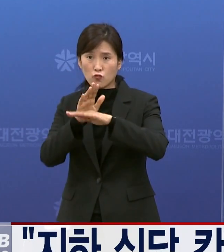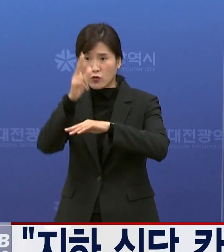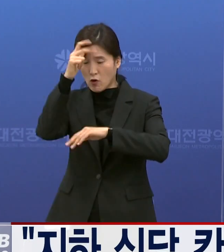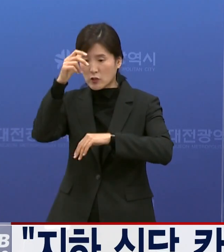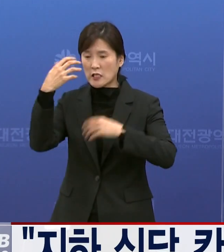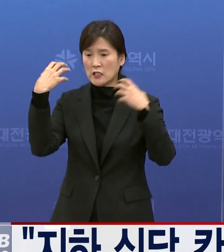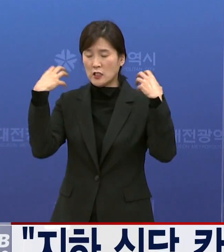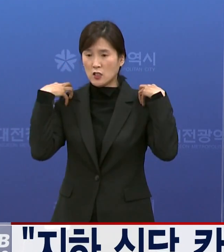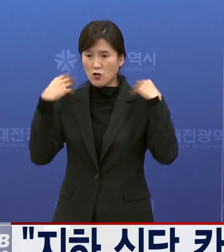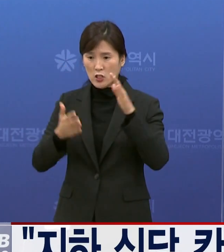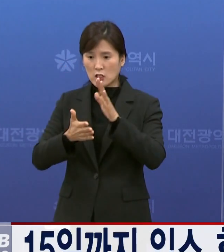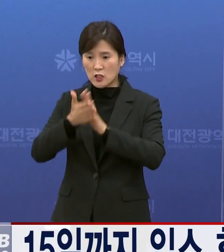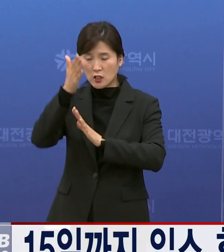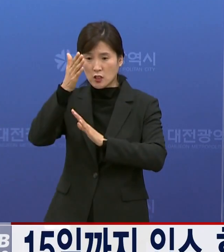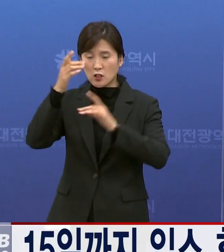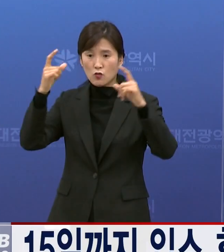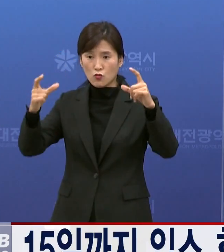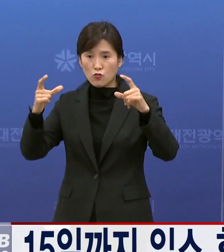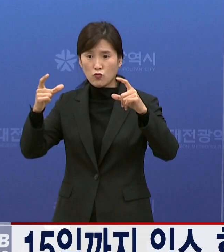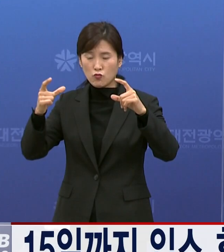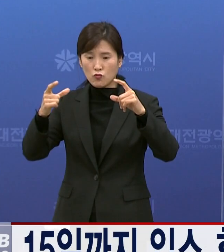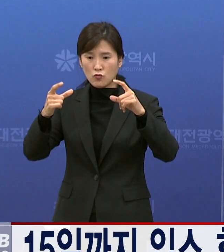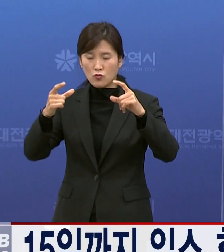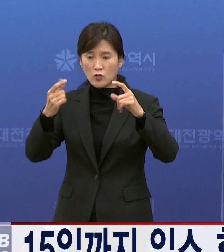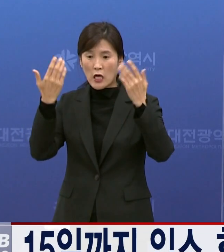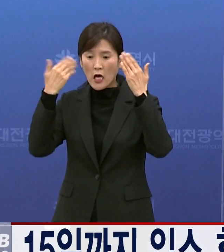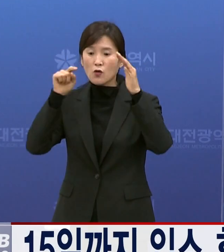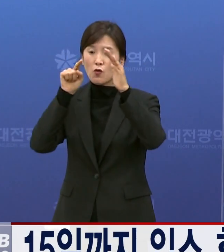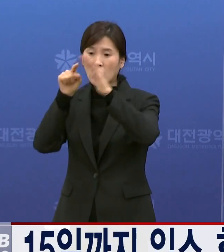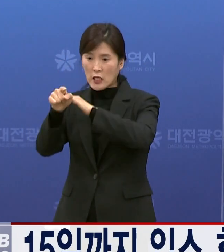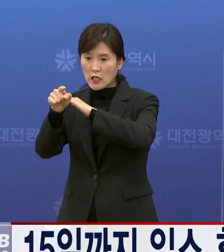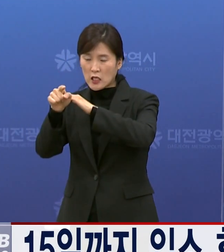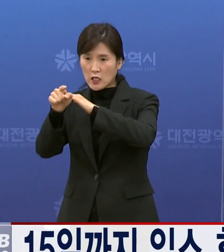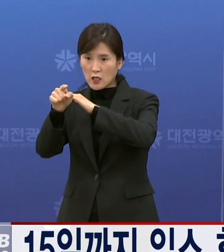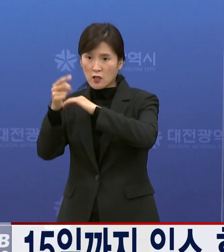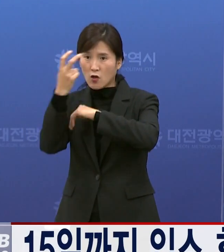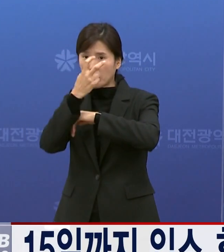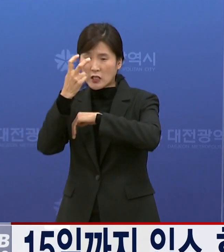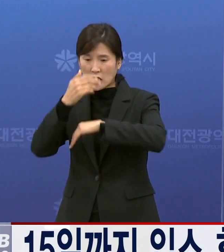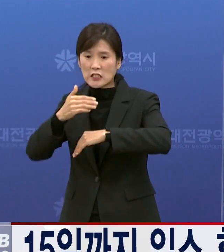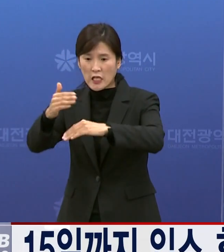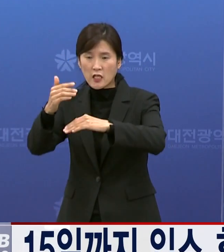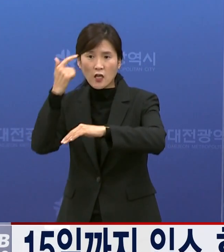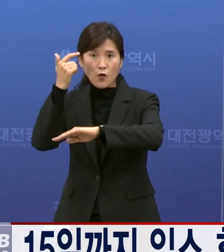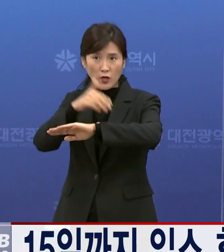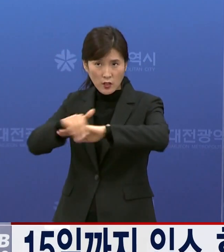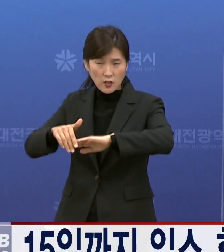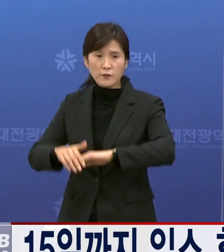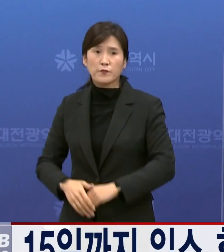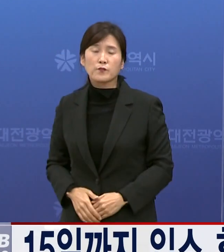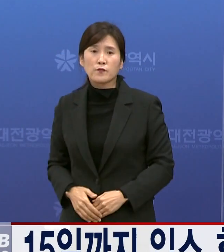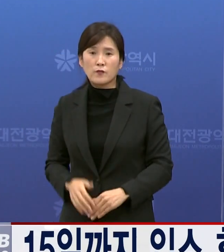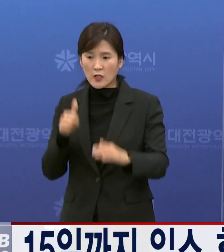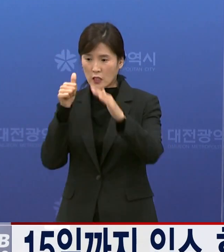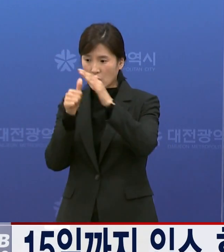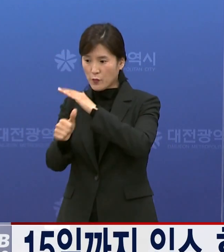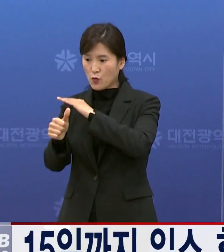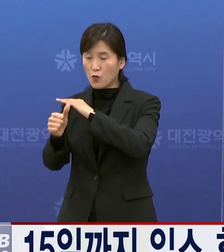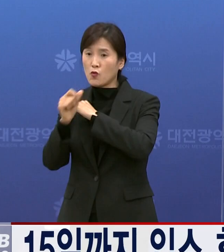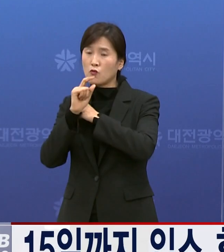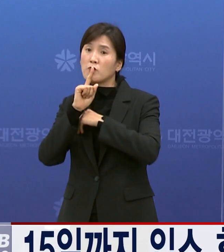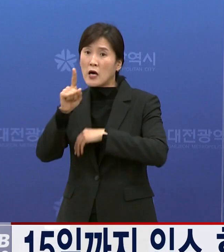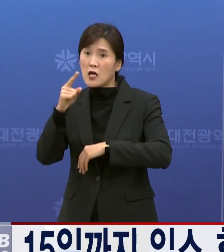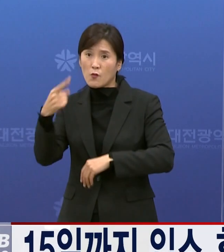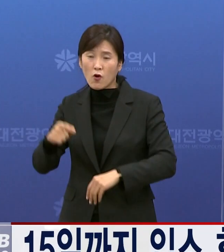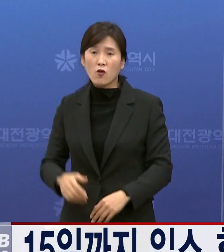경찰청, 시구 합동조사팀이 현장에서 조사를 진행할 예정입니다. 참고로 대표자의 진술에